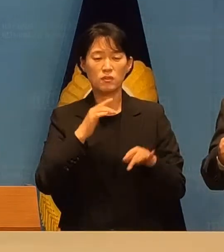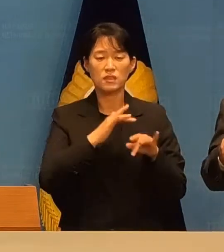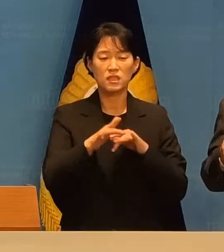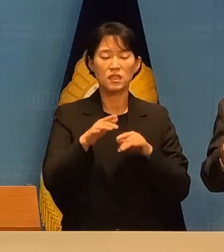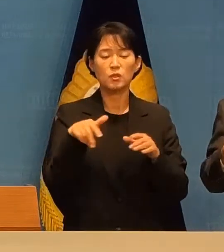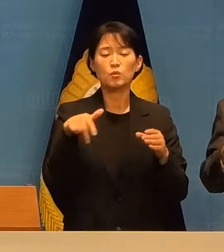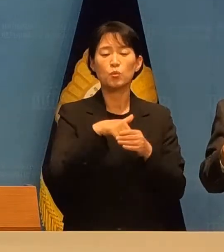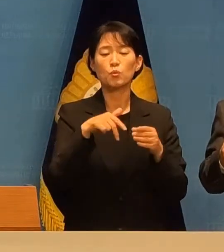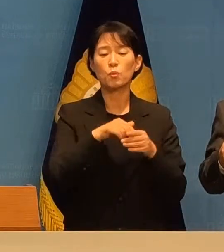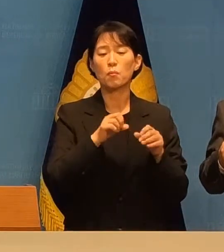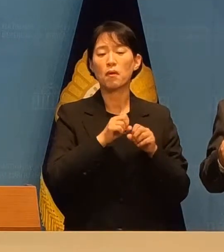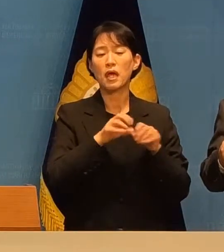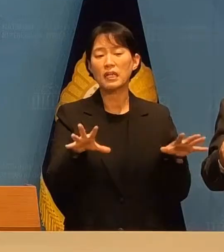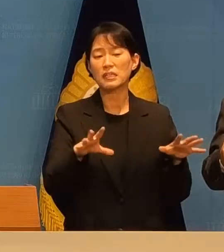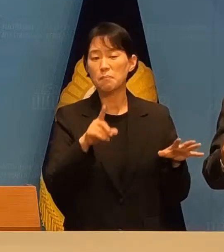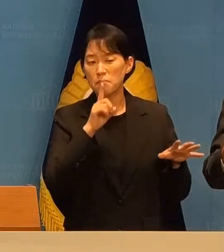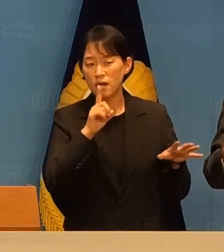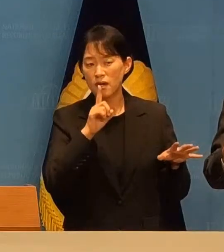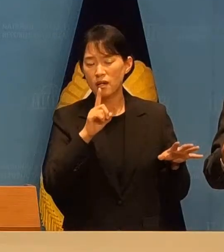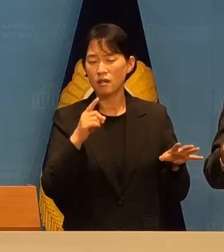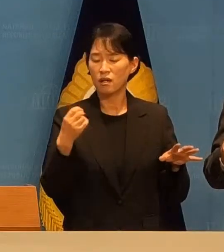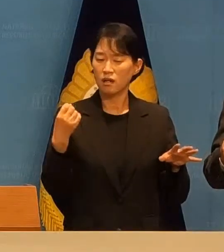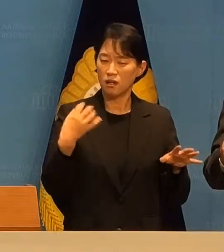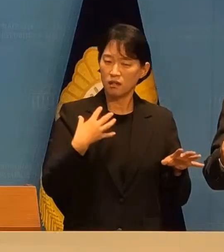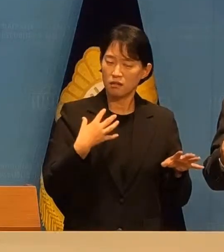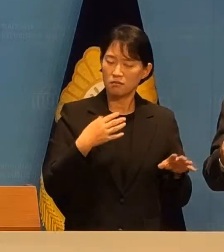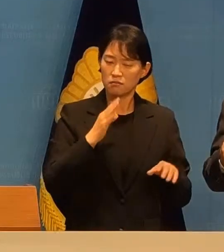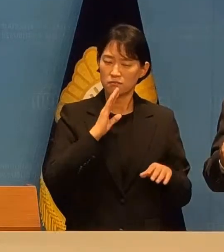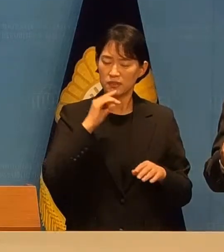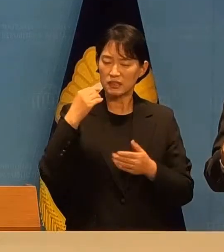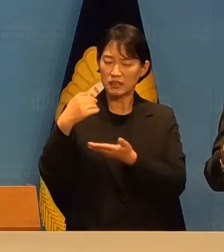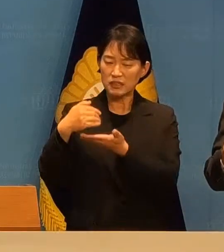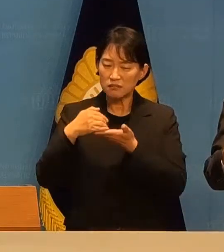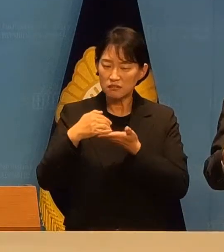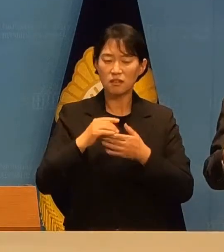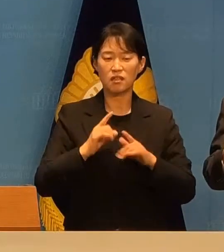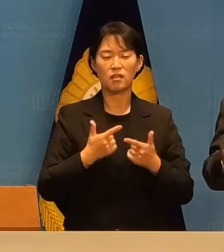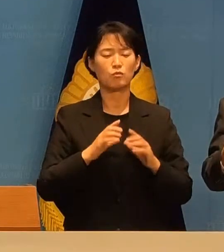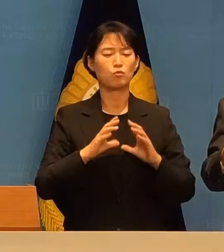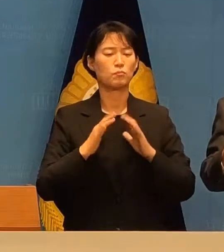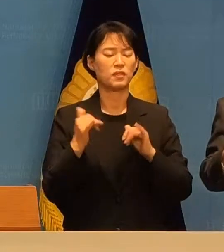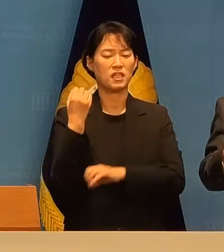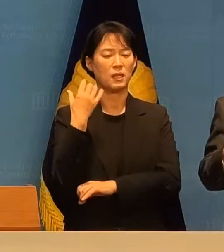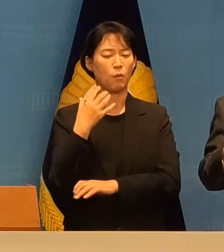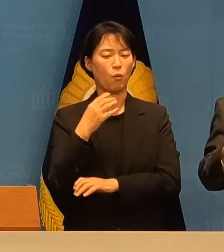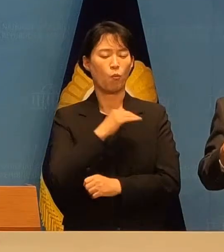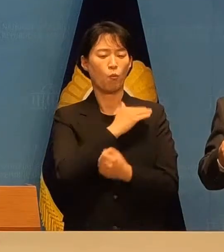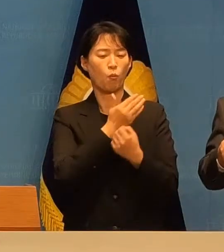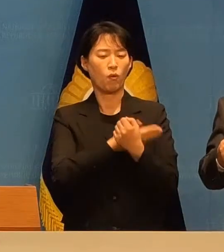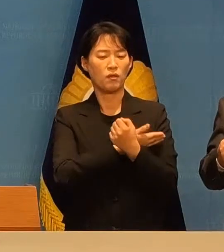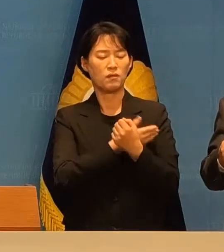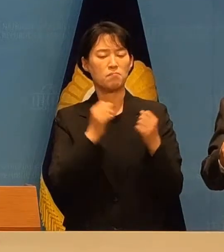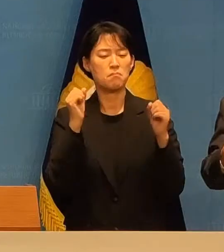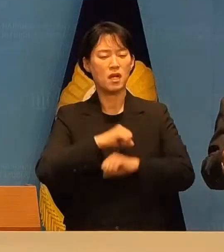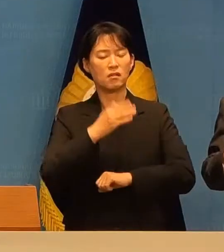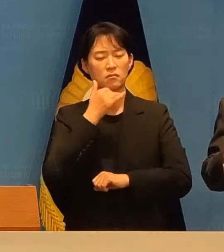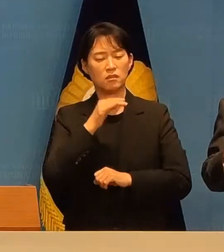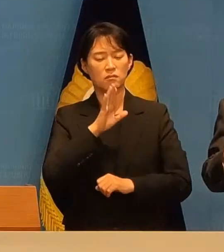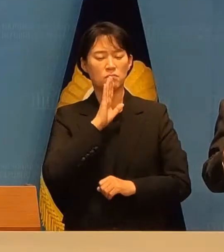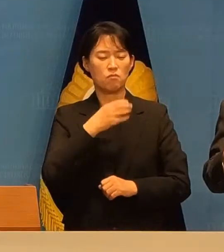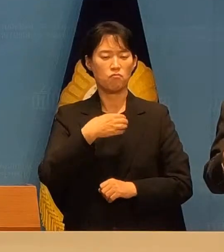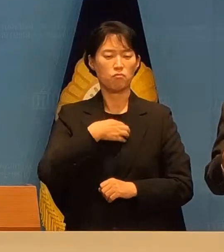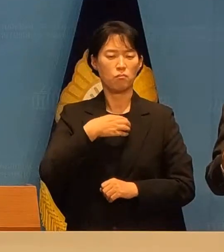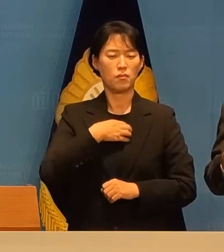해산 사례까지 가져온 발언은 단순한 의견이 아니라 국민의 기본권을 흔들 수 있는 매우